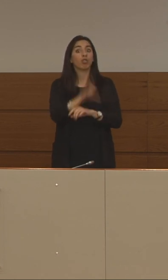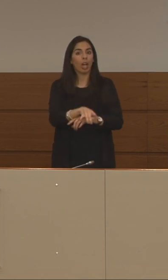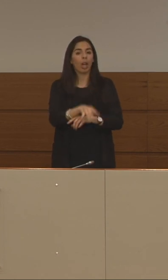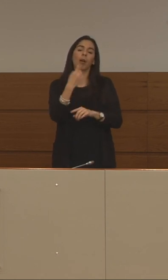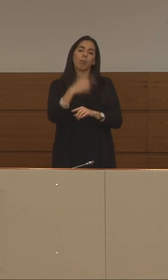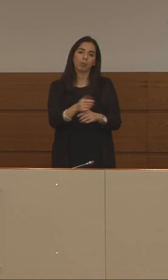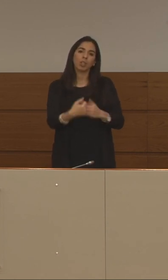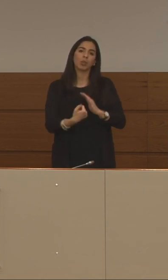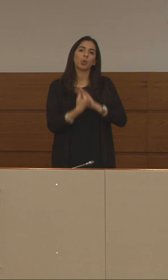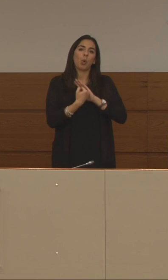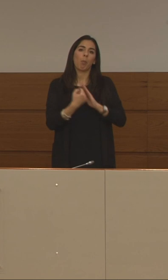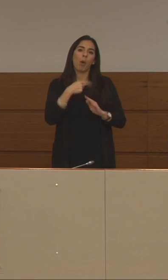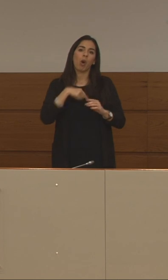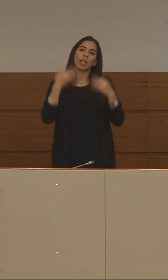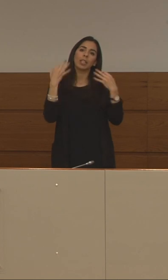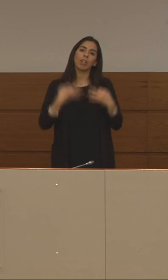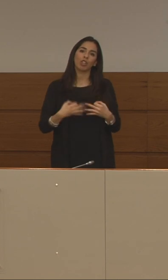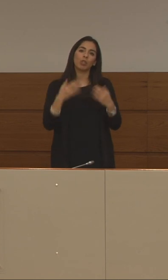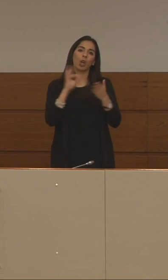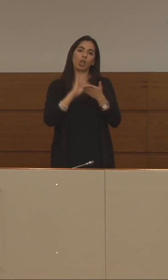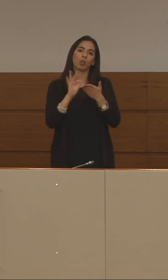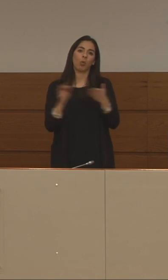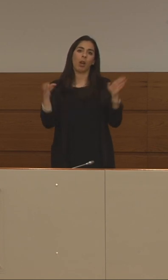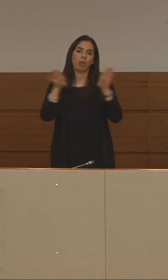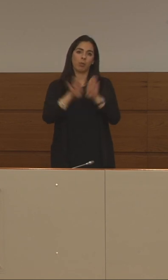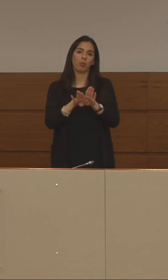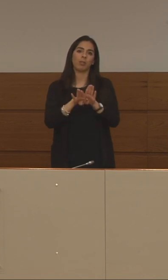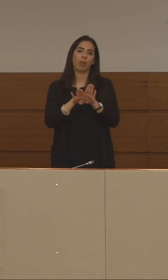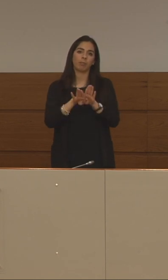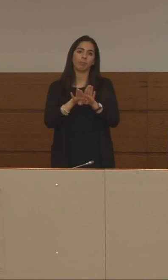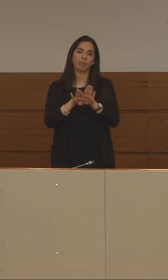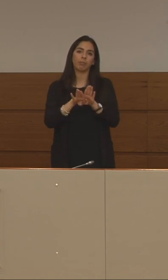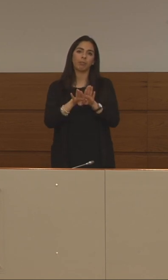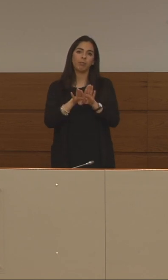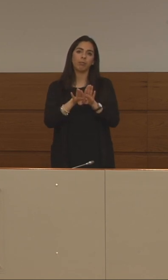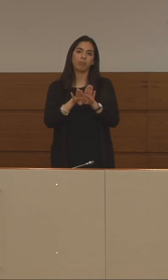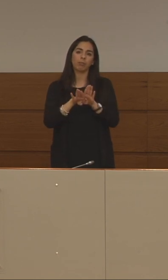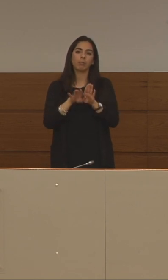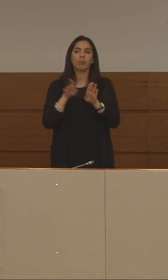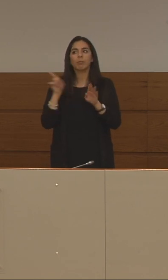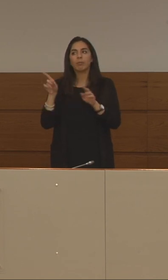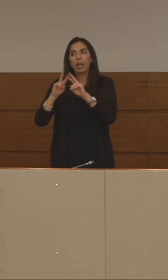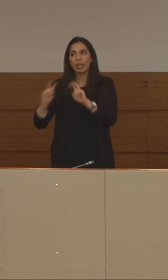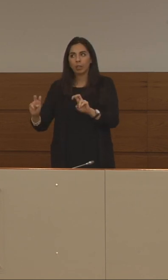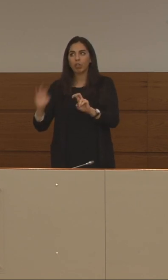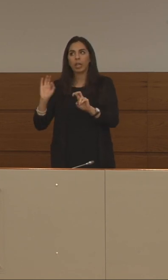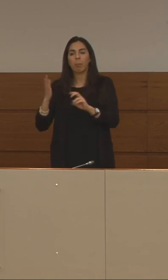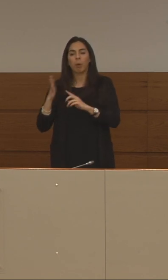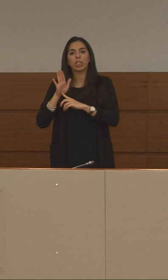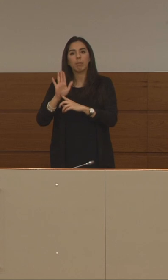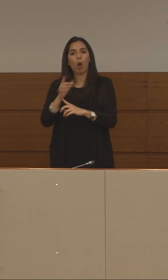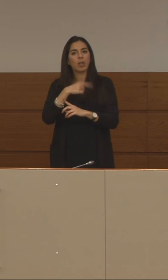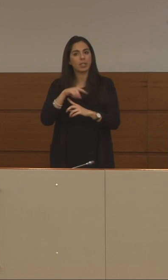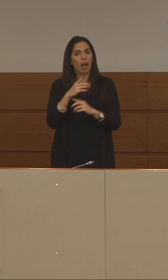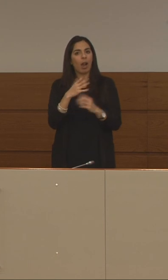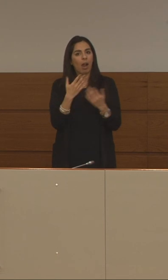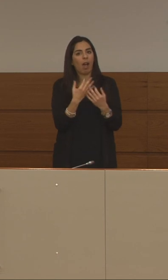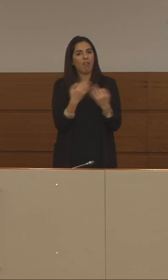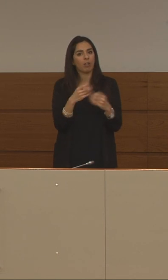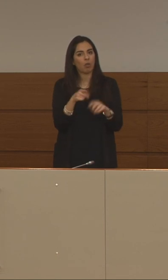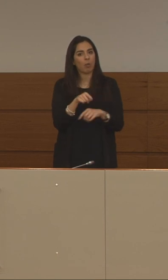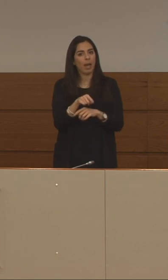discussione su questo ancora non erano usciti però questi studi che mi sembrano invece andare in una direzione non a favore diciamo di quel provvedimento